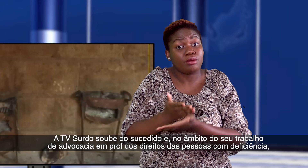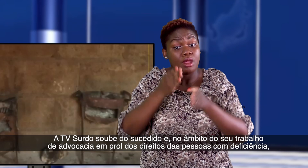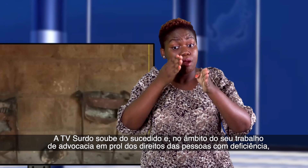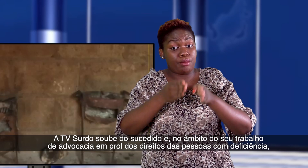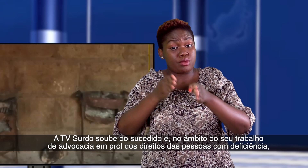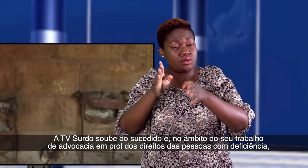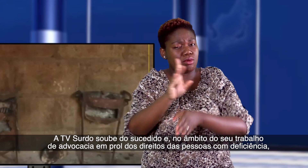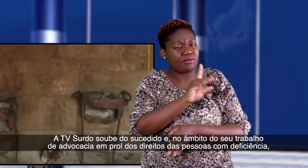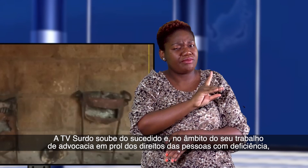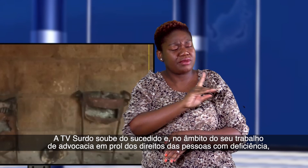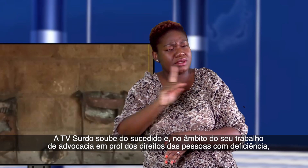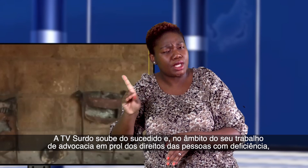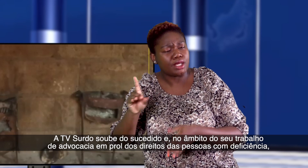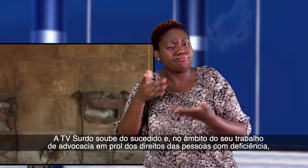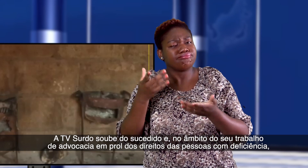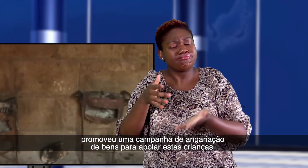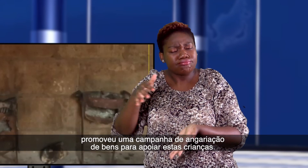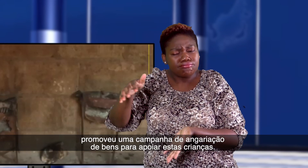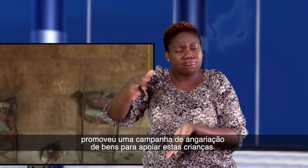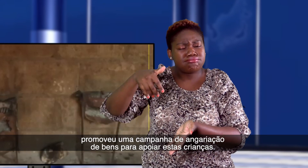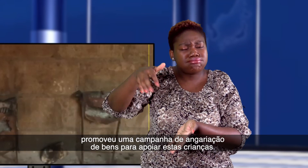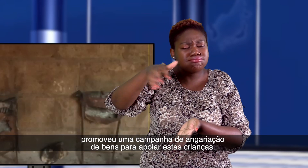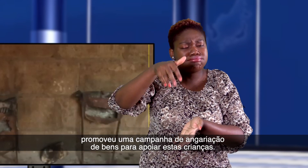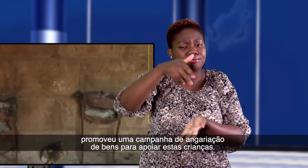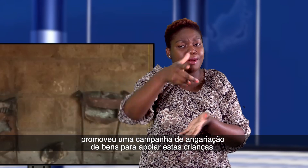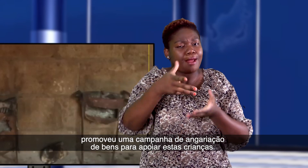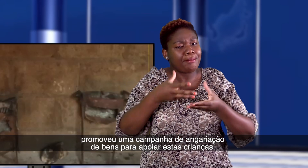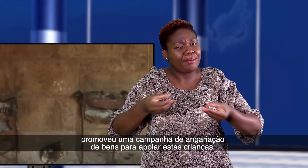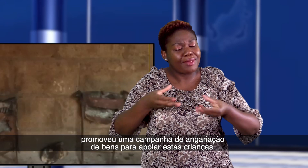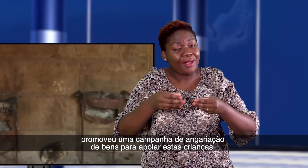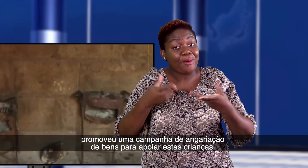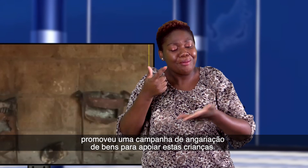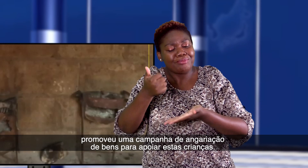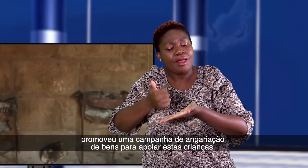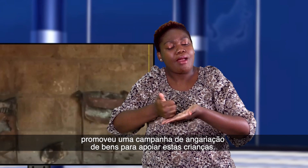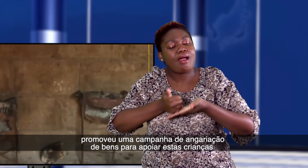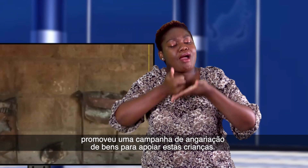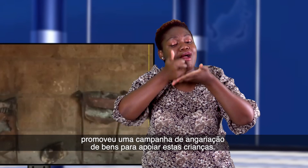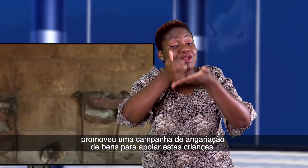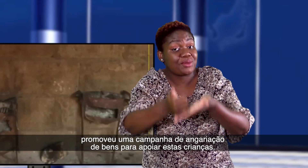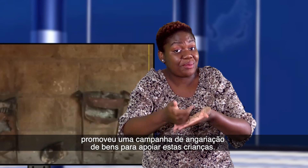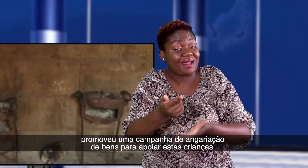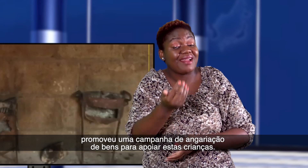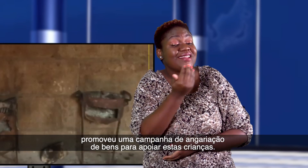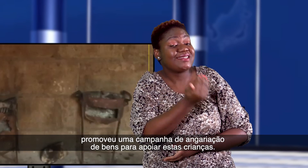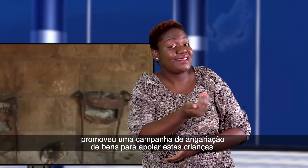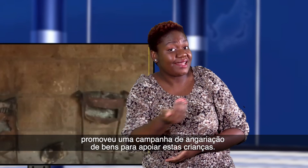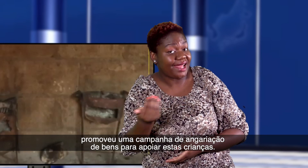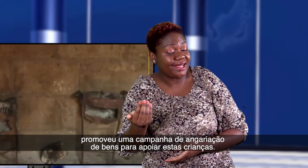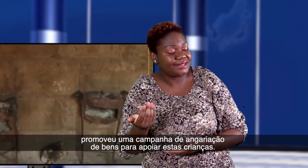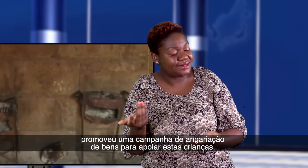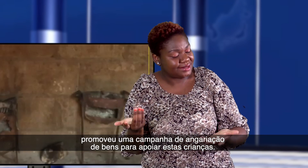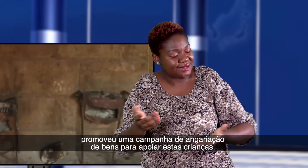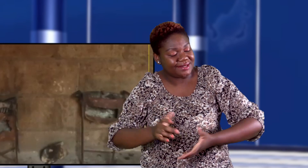prol dos direitos das pessoas com deficiência, promoveu uma campanha de angariação de bens para apoiar